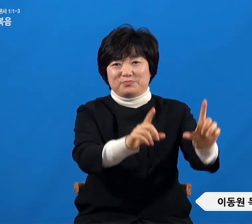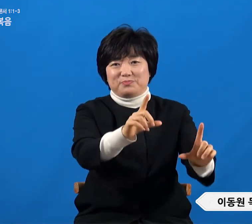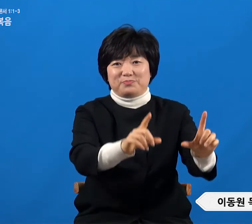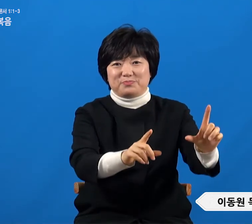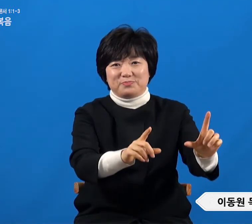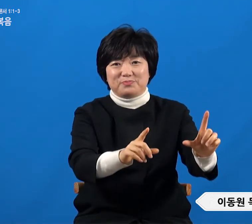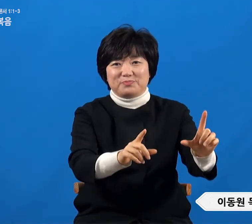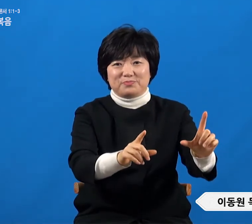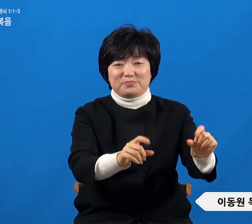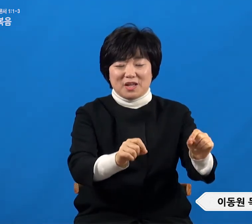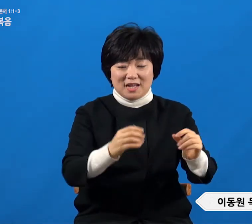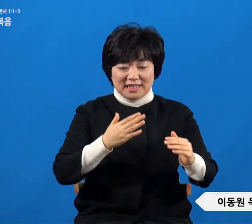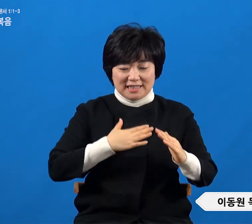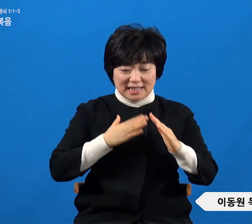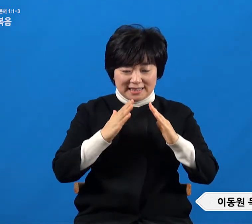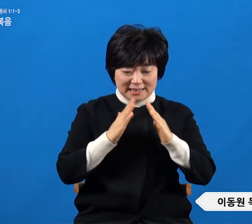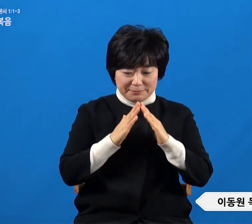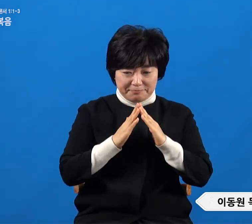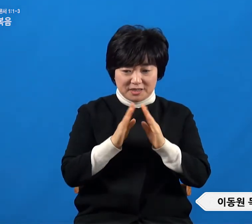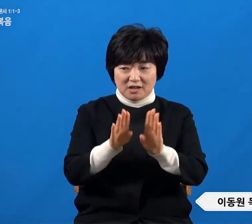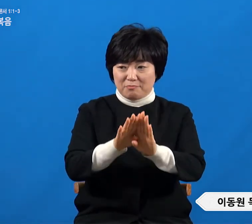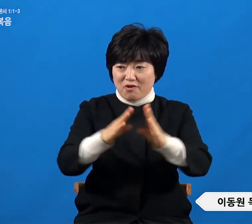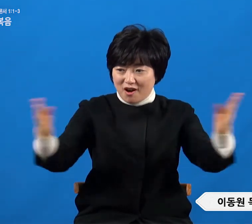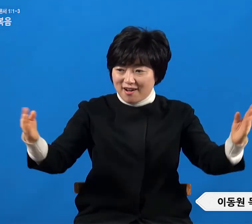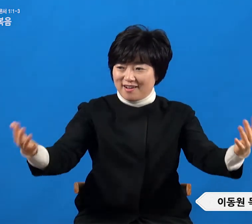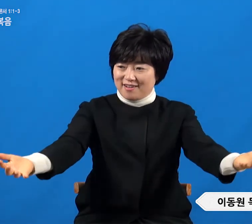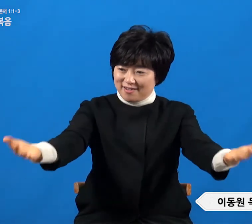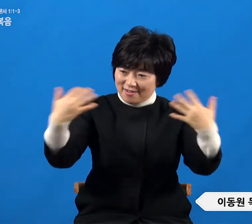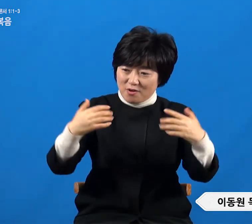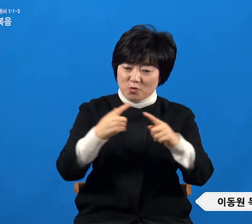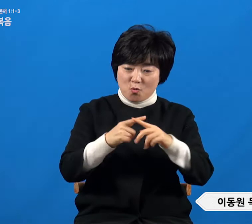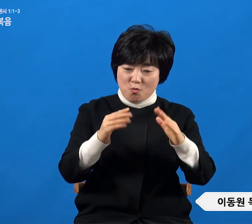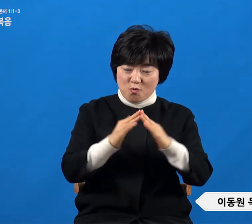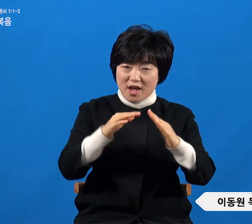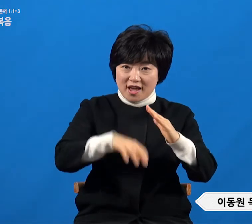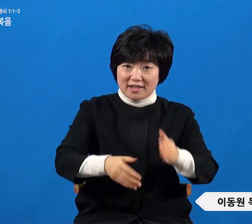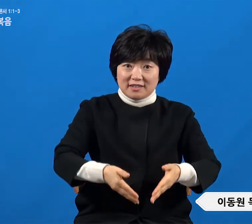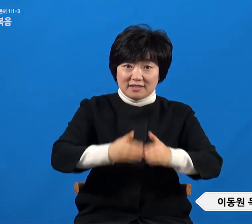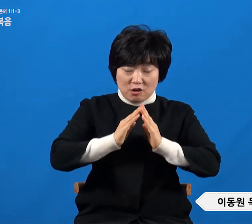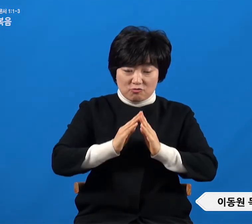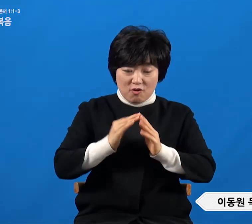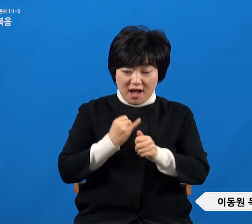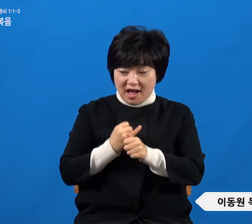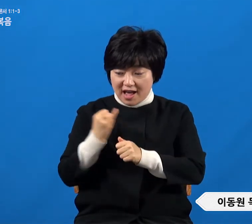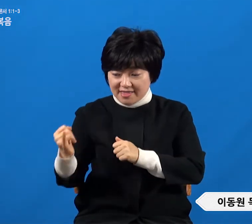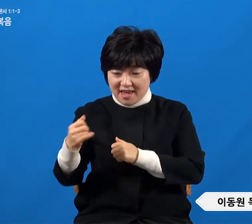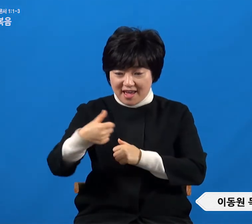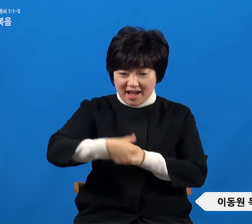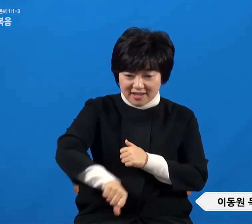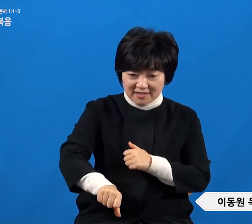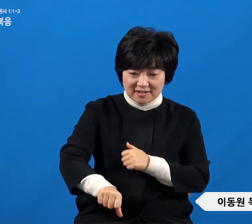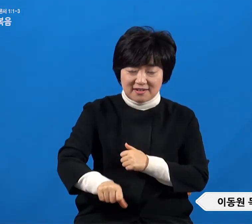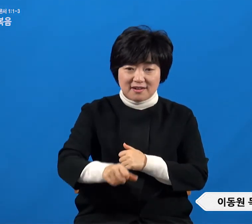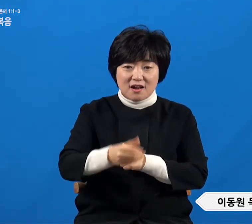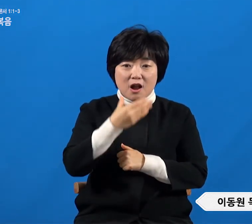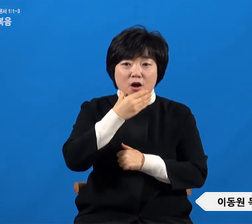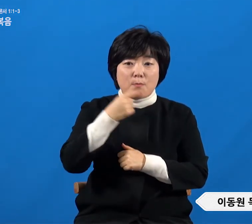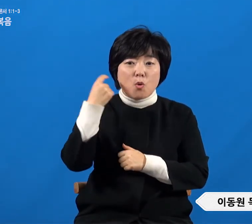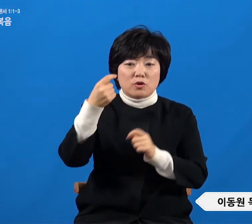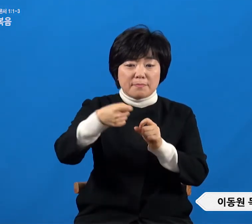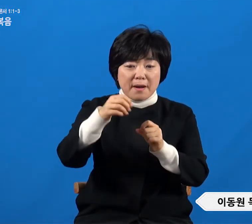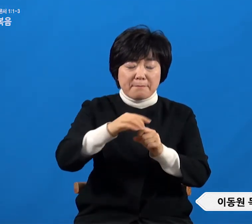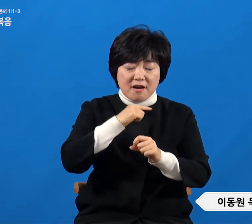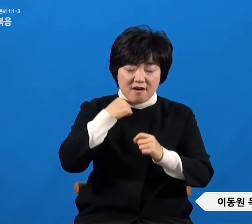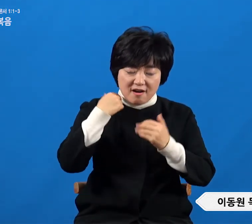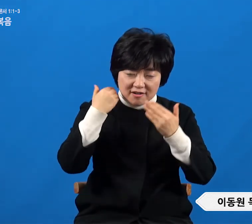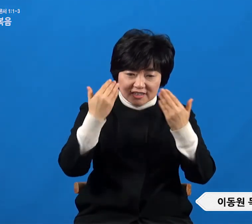있습니다. 자신의 집을 열어 교회로 모이게 했고 또 아내와 아들, 온 식구가 복음 앞에